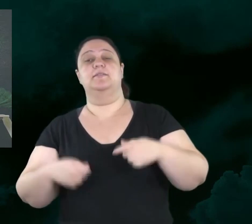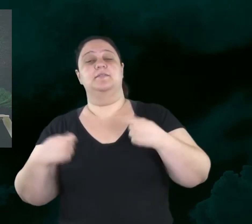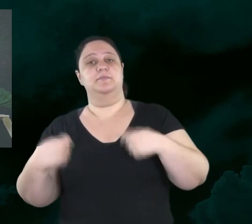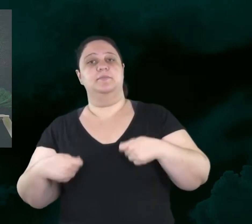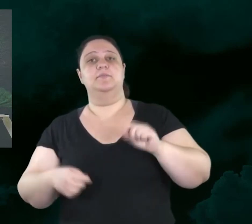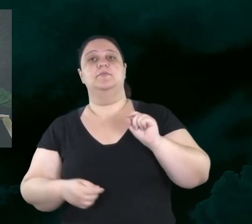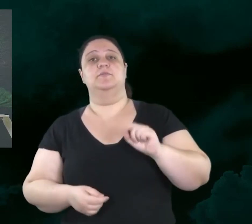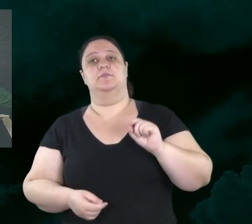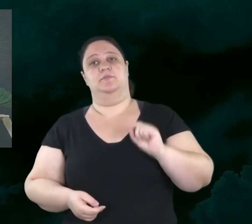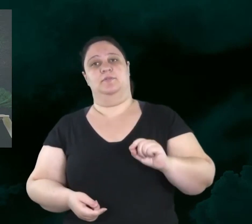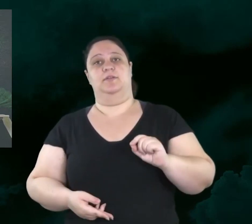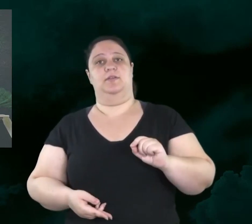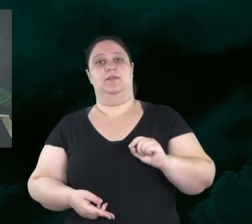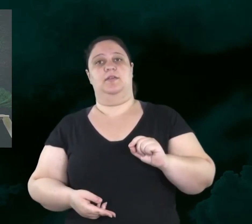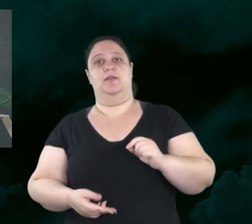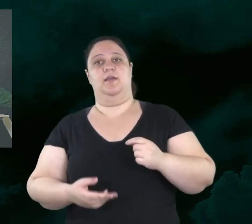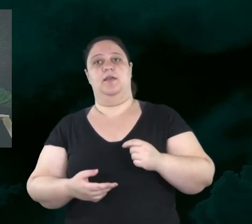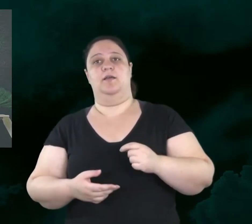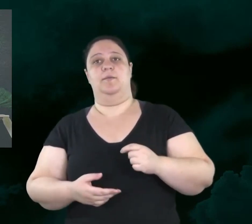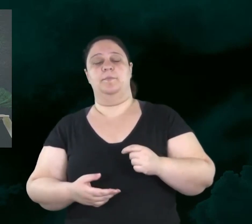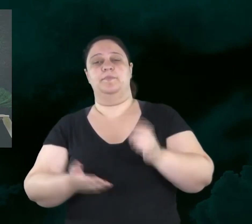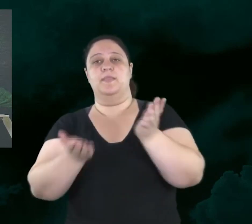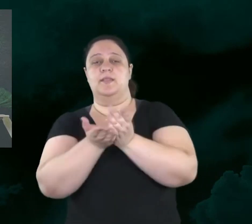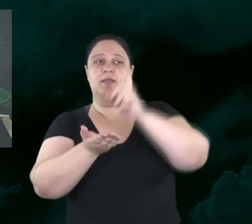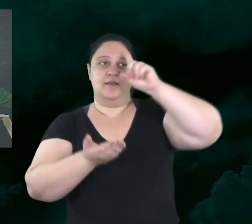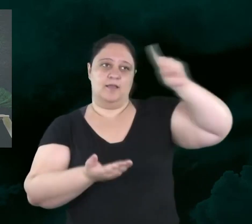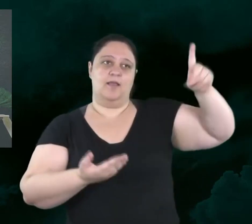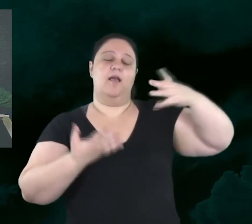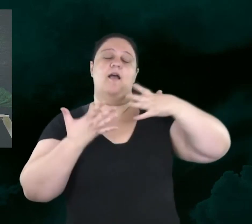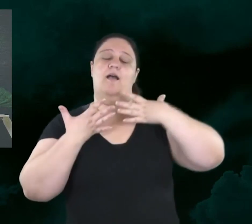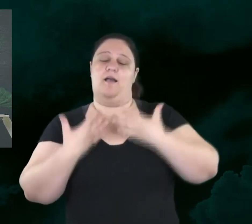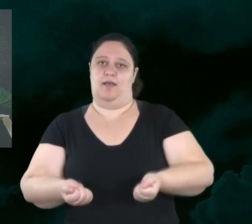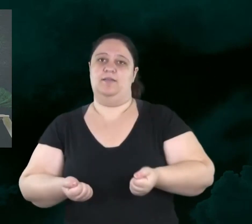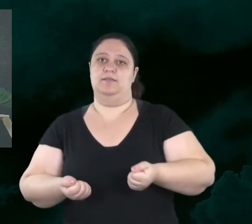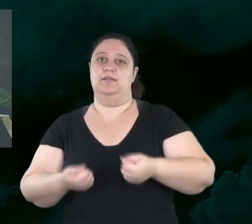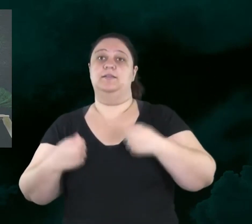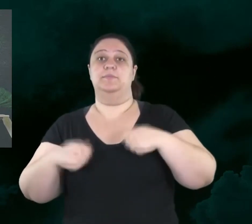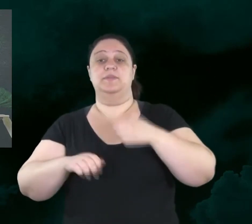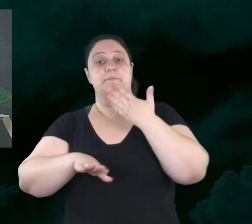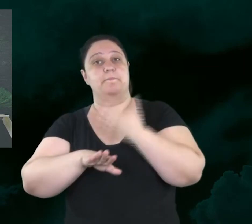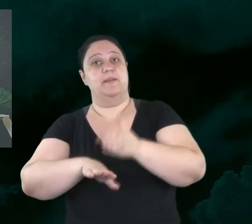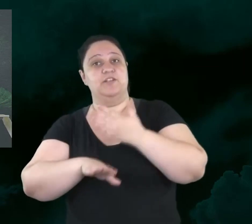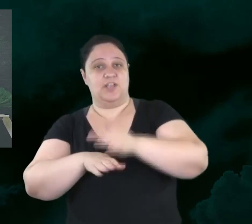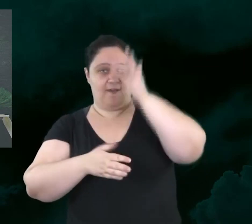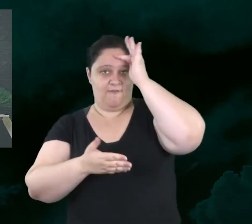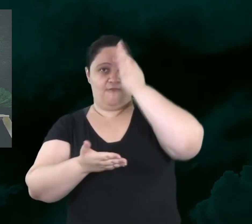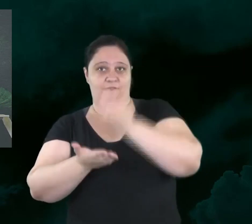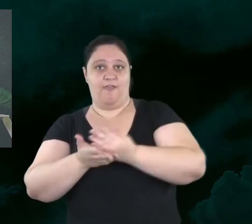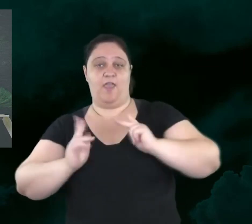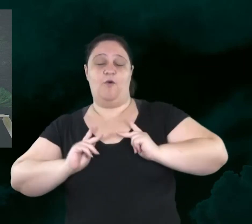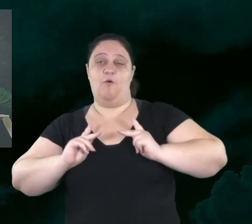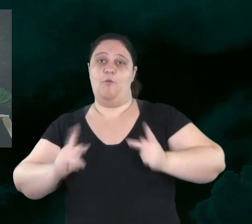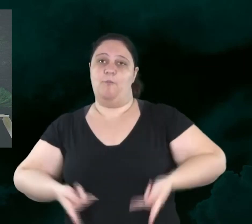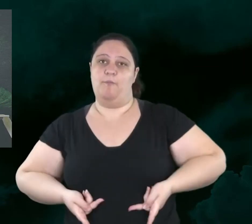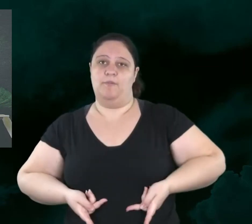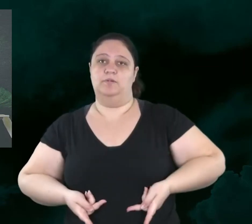quando receber a palavra dele, você precisa exercitar sua fé, isto é, você precisa crer. O